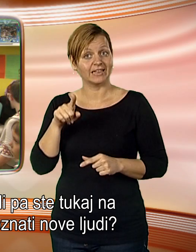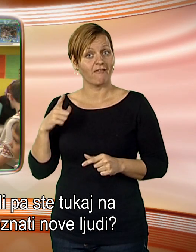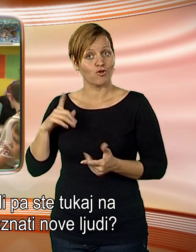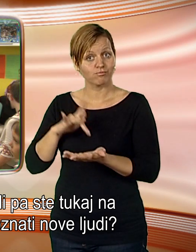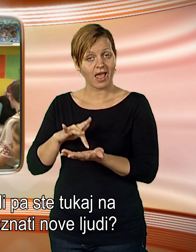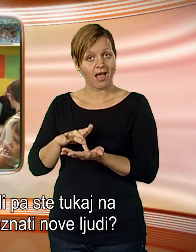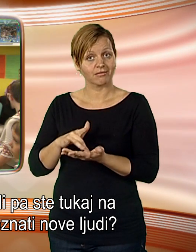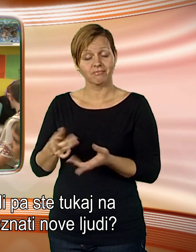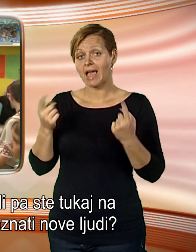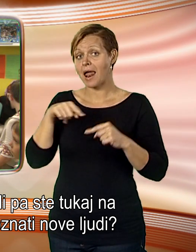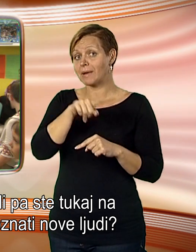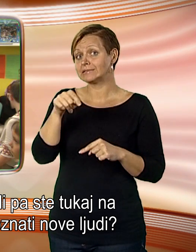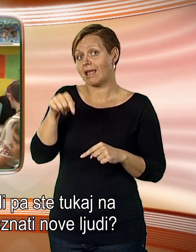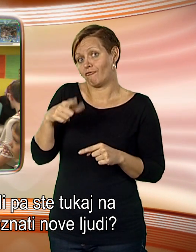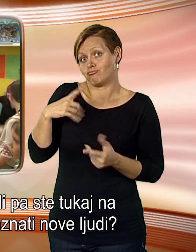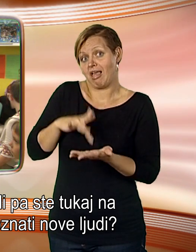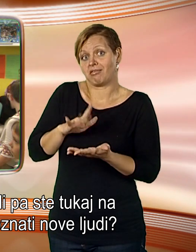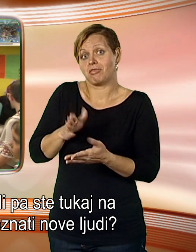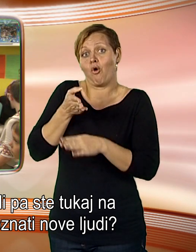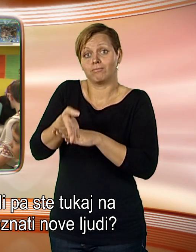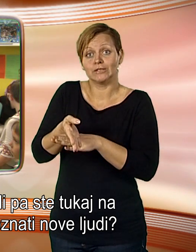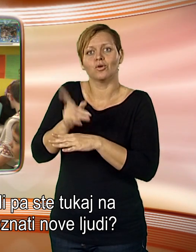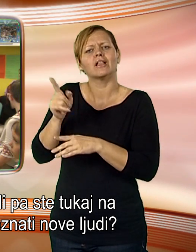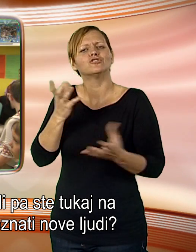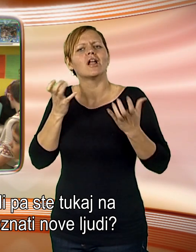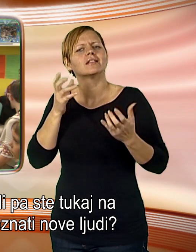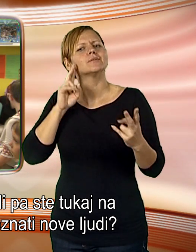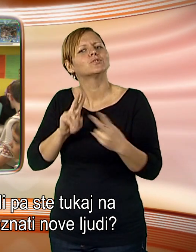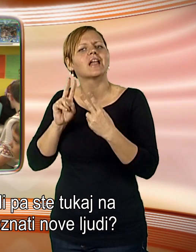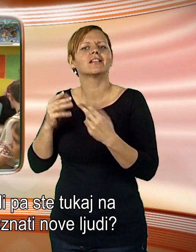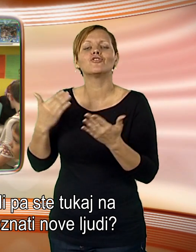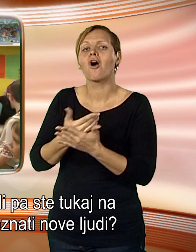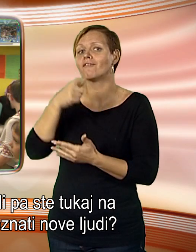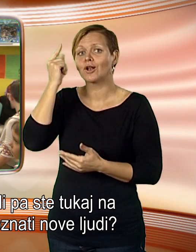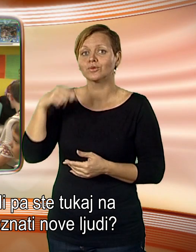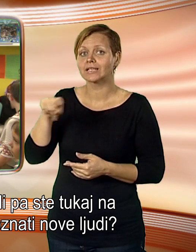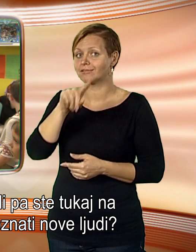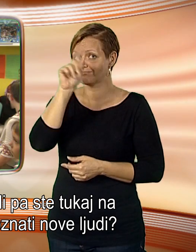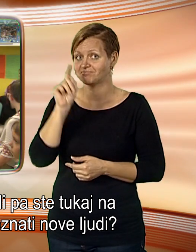Živite v Ljubljani ali pa ste tukaj na obisku in želite spoznati nove ljudi?